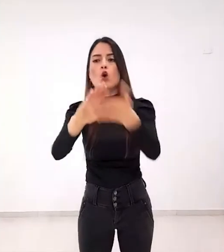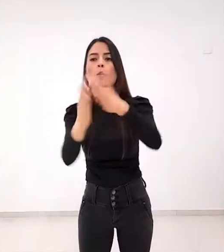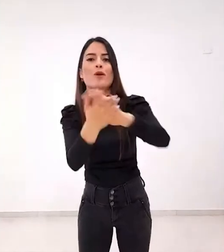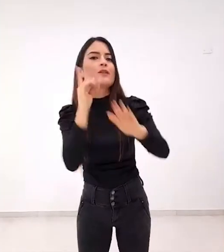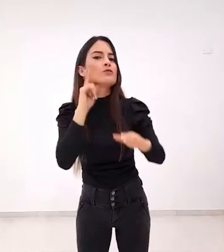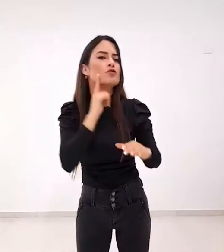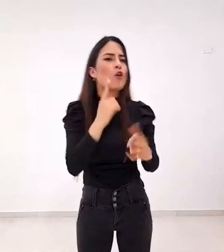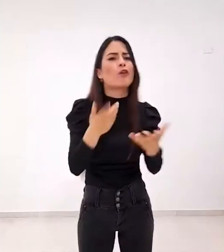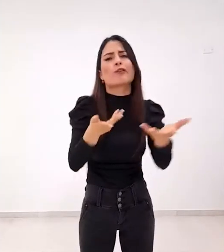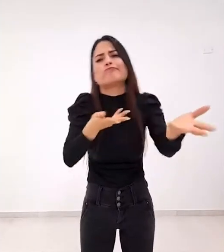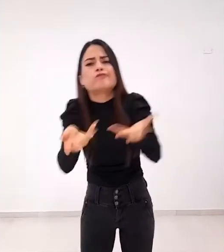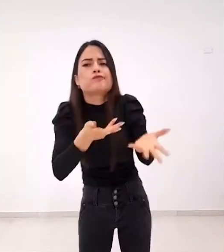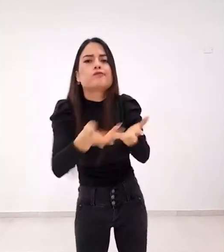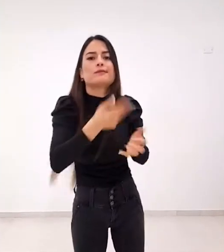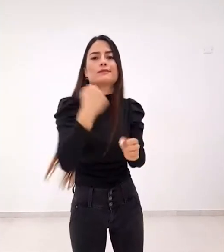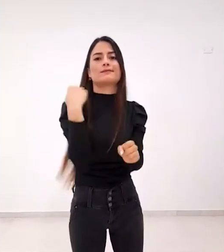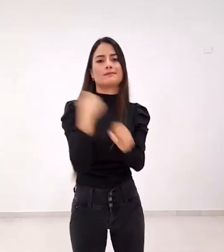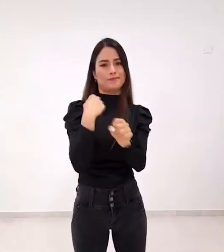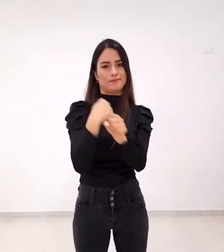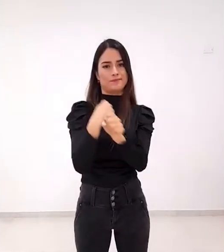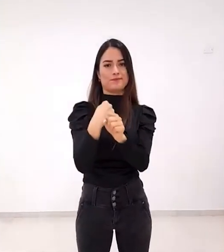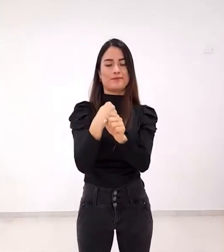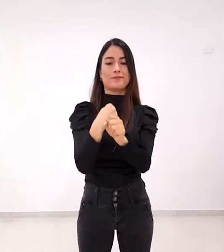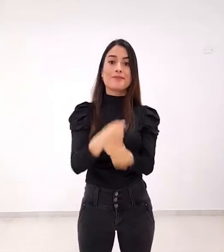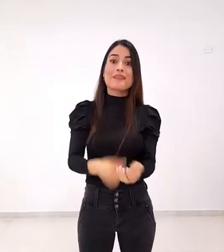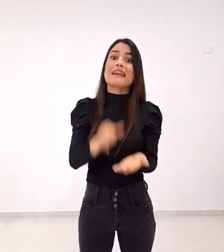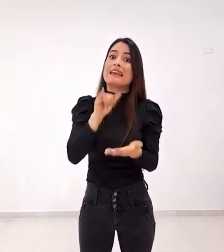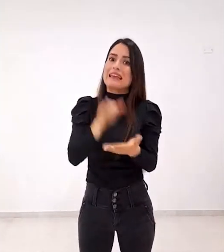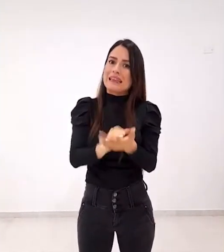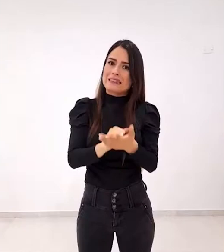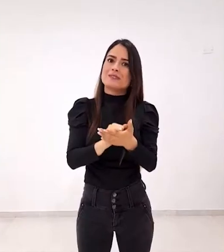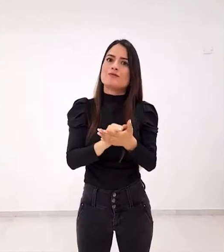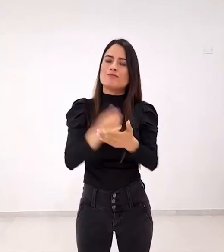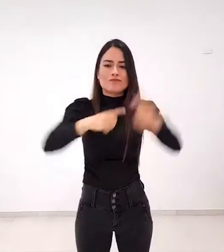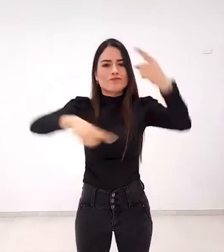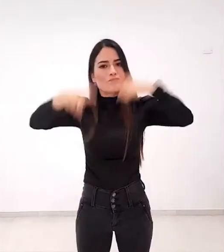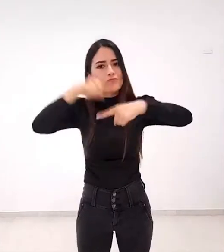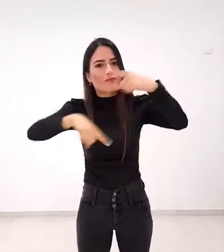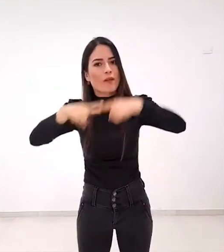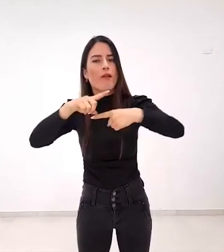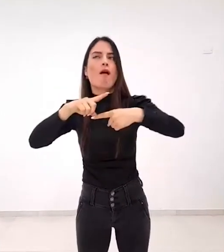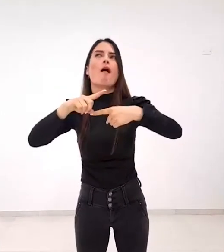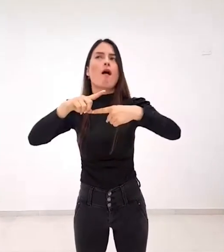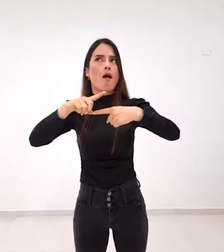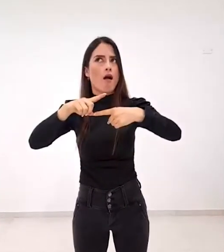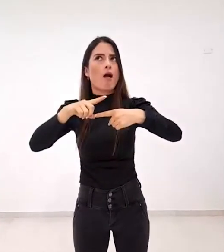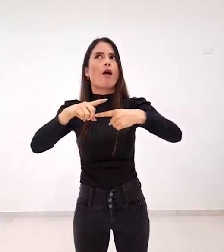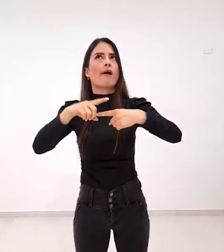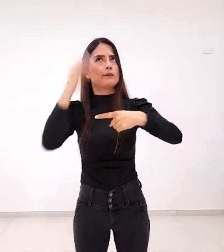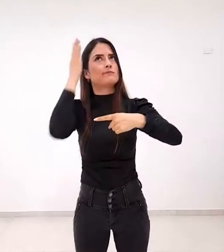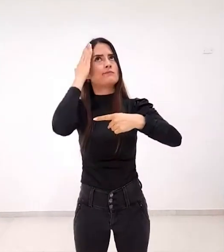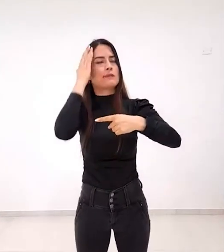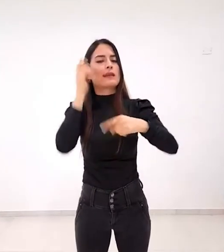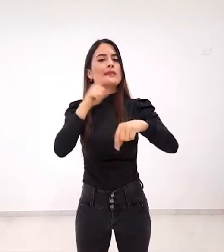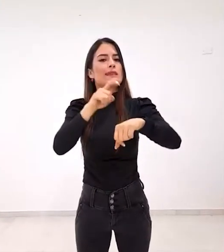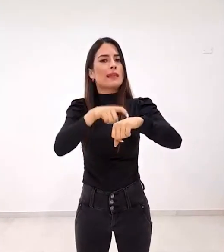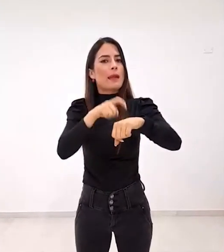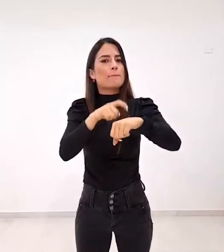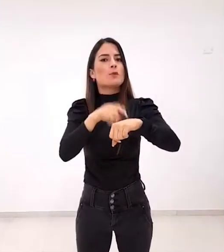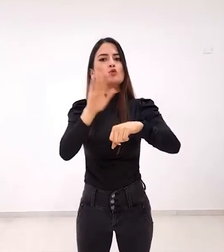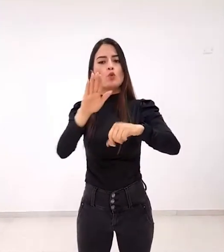que es por esas razones que se establece el tiempo para hacer que es coloquios